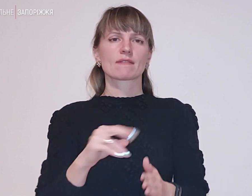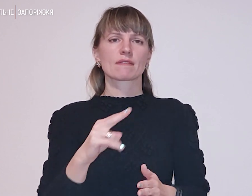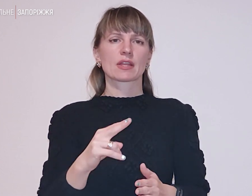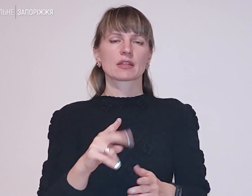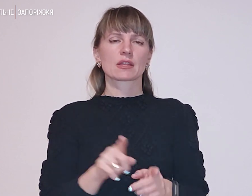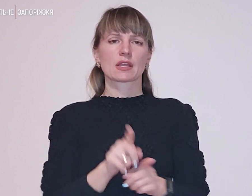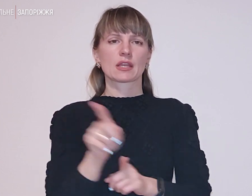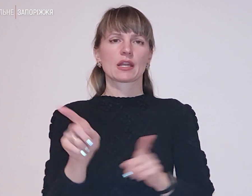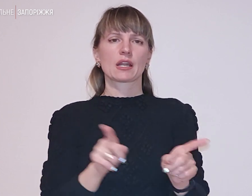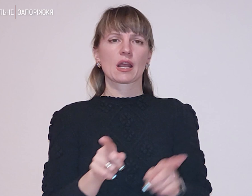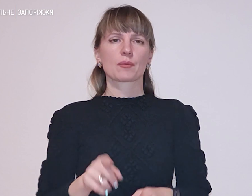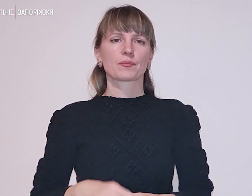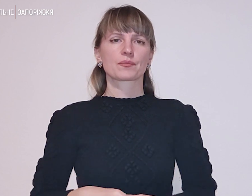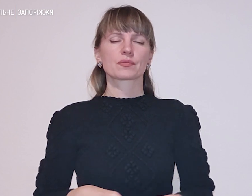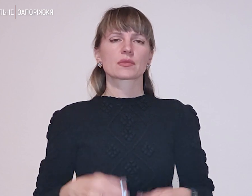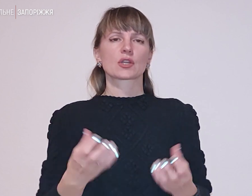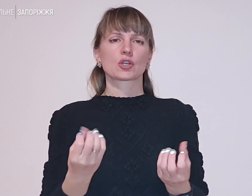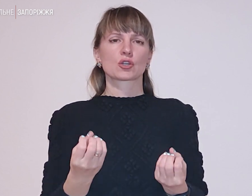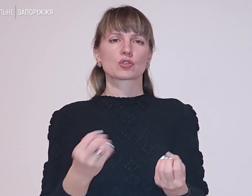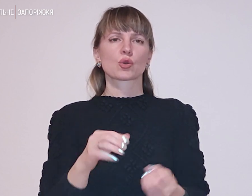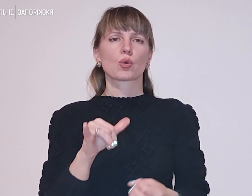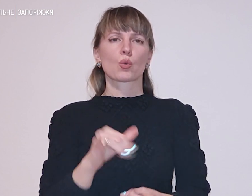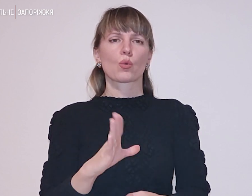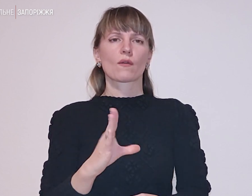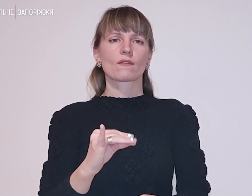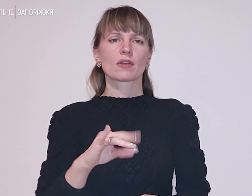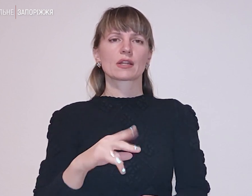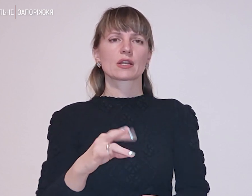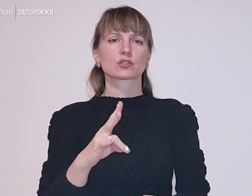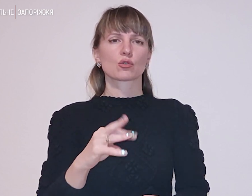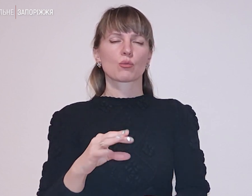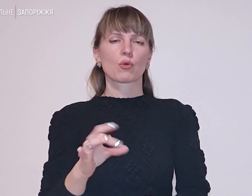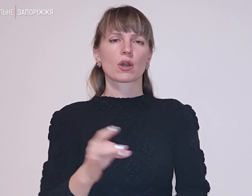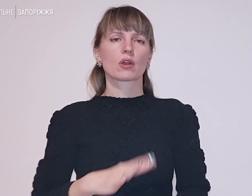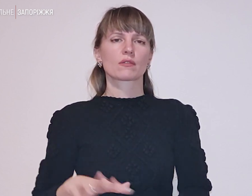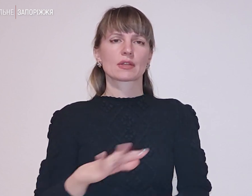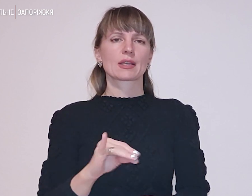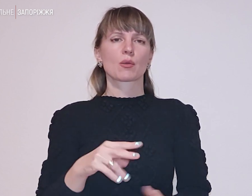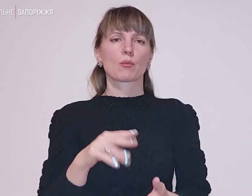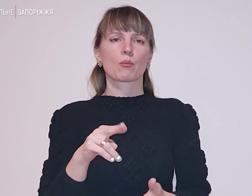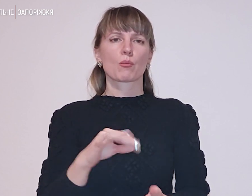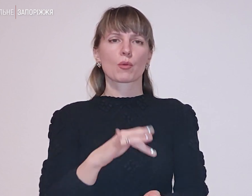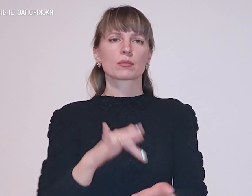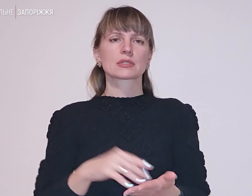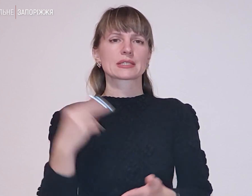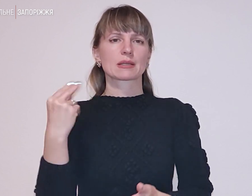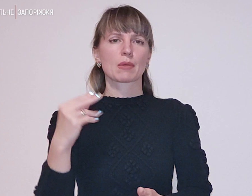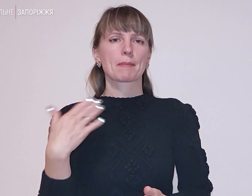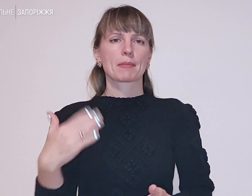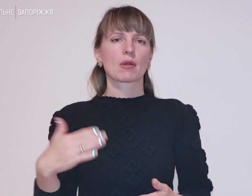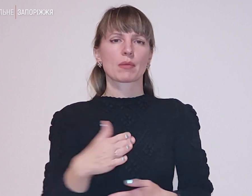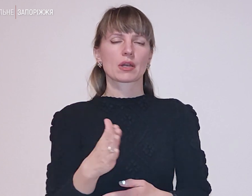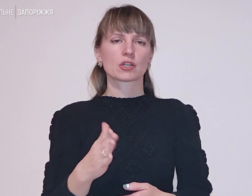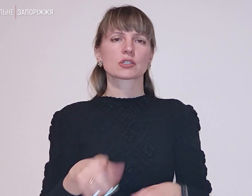гілля. Також по Вірнянському районному відділенню і по місту Запоріжжя правобережне відділення теж